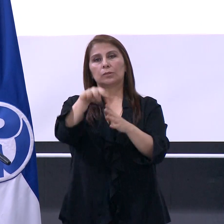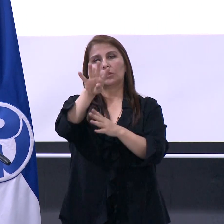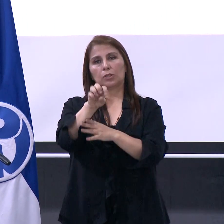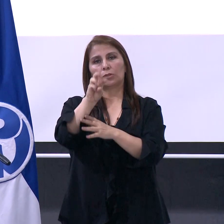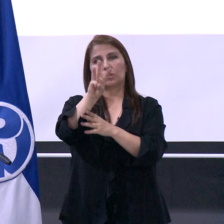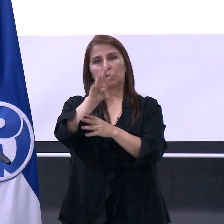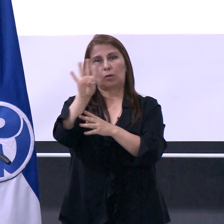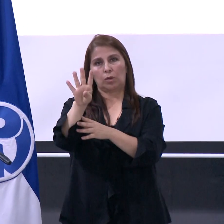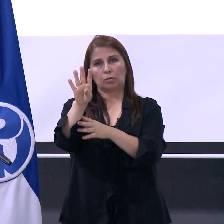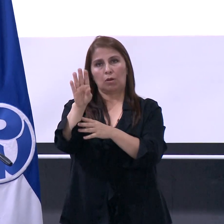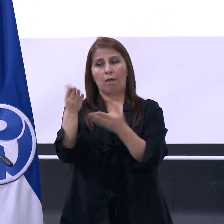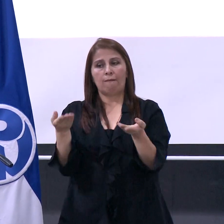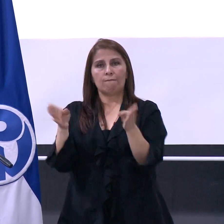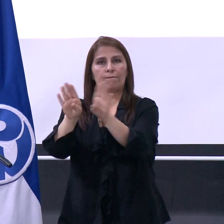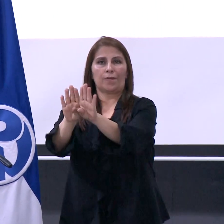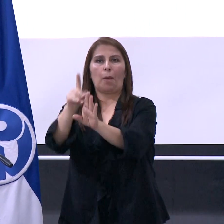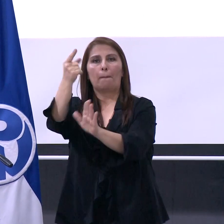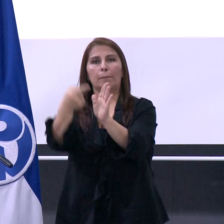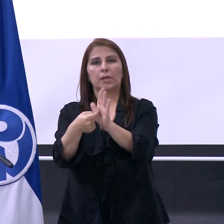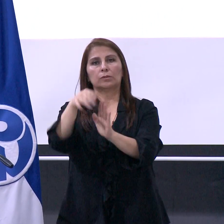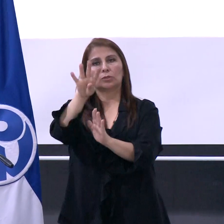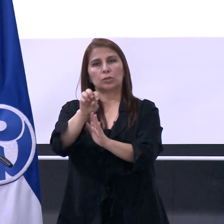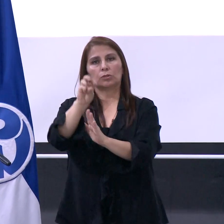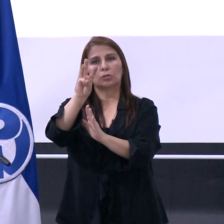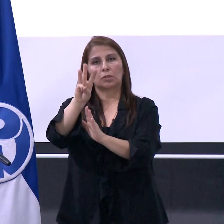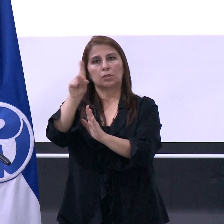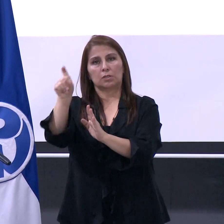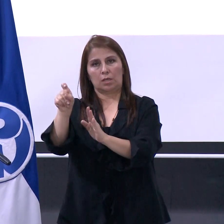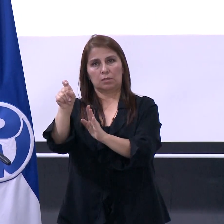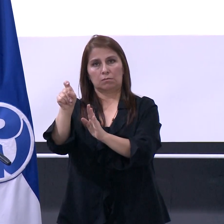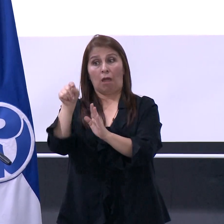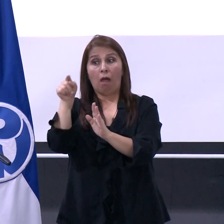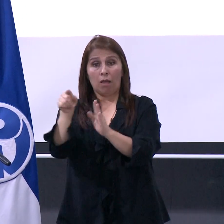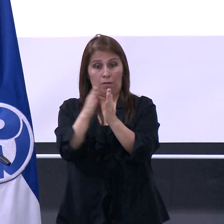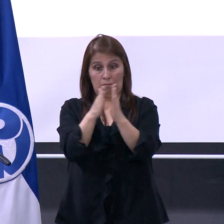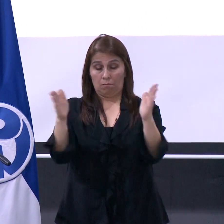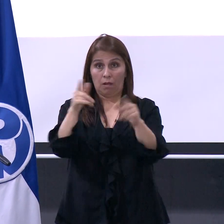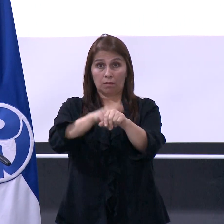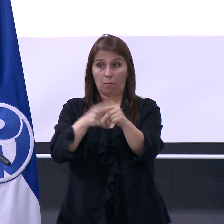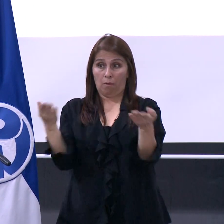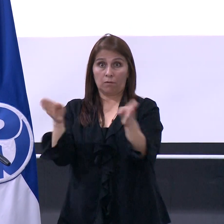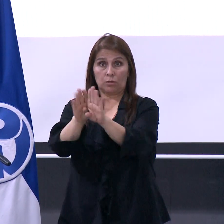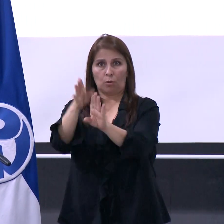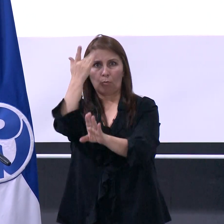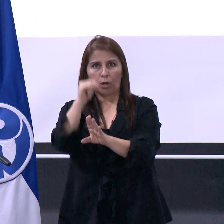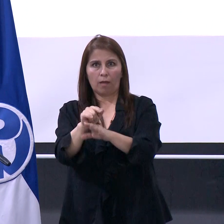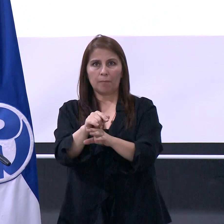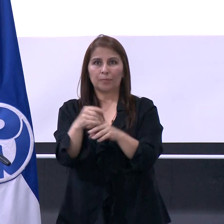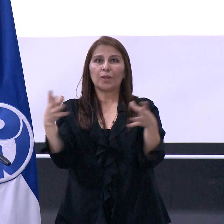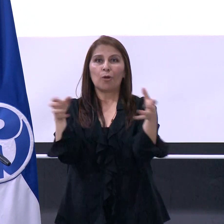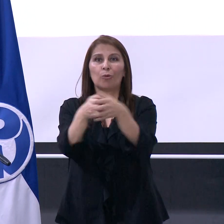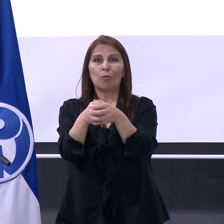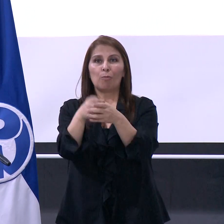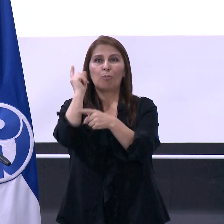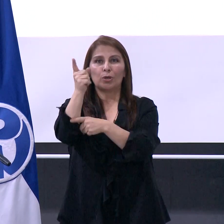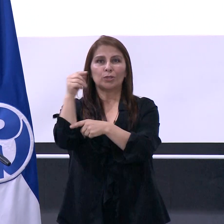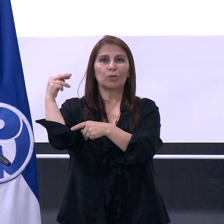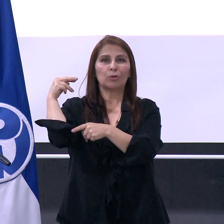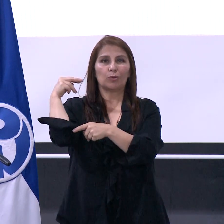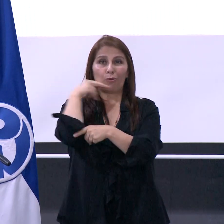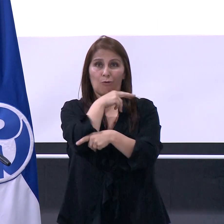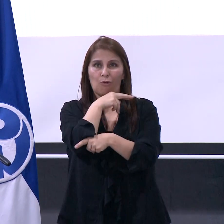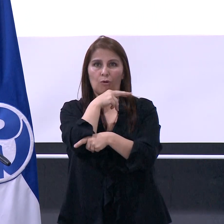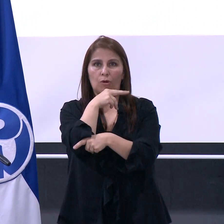luego se cerró en el 36 esa facultad duró hasta el 36 cuando los liberales eliminaron los vestigios de las facultades de educación de